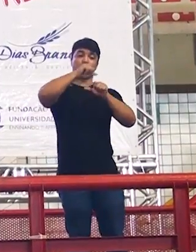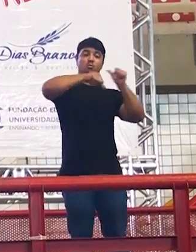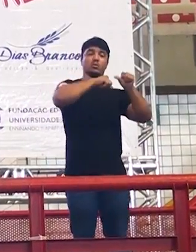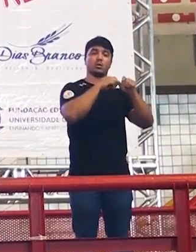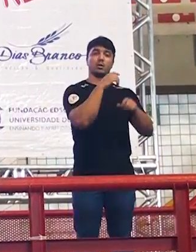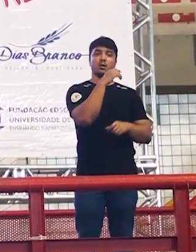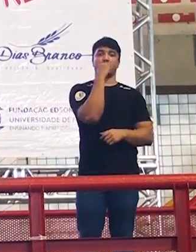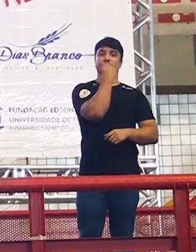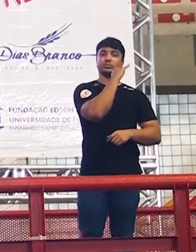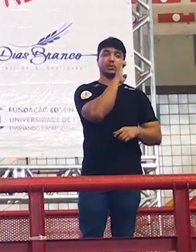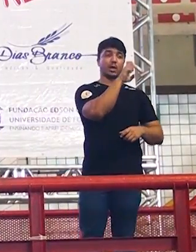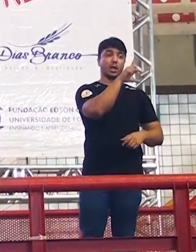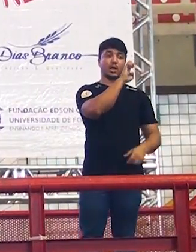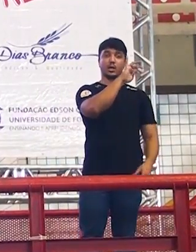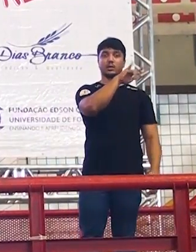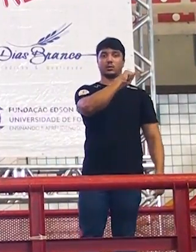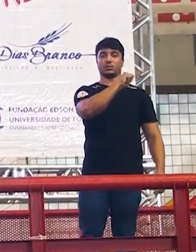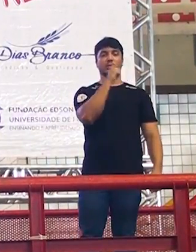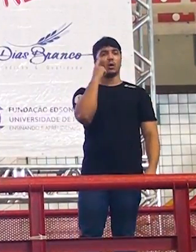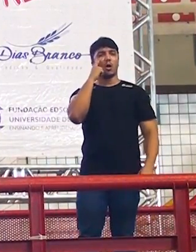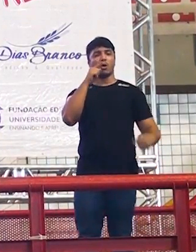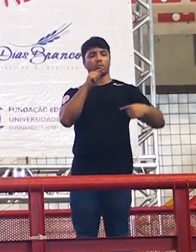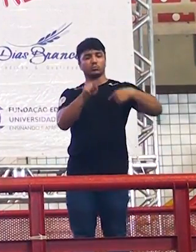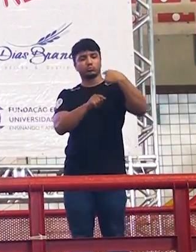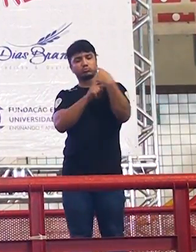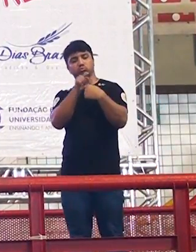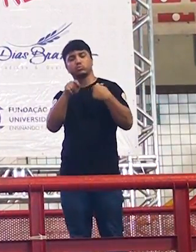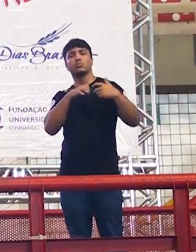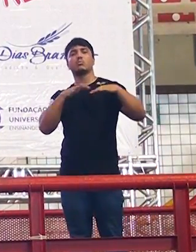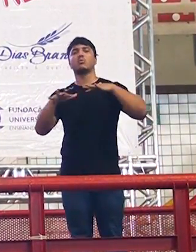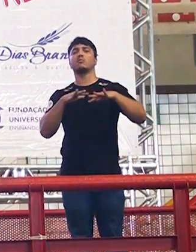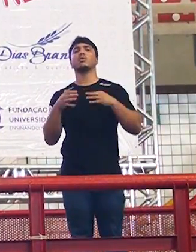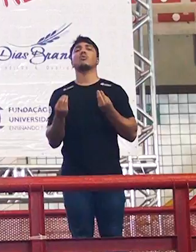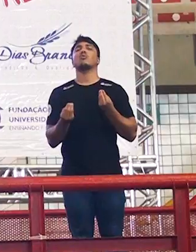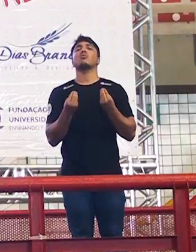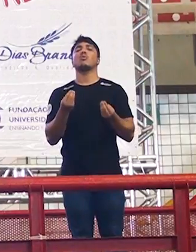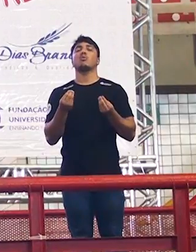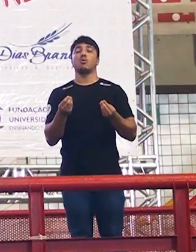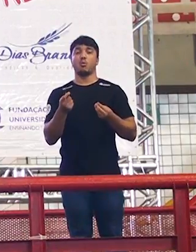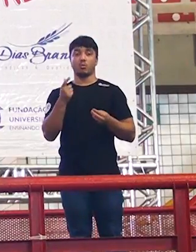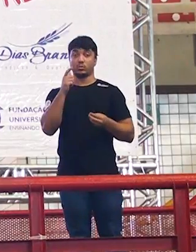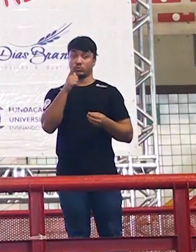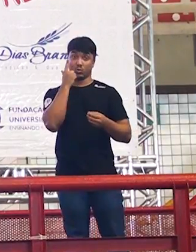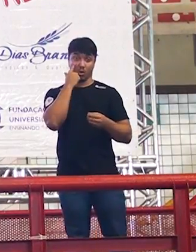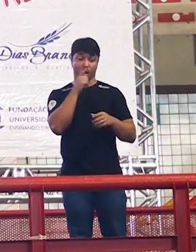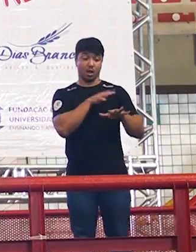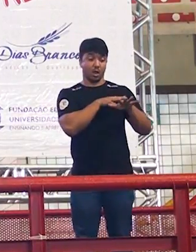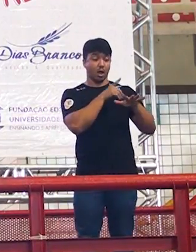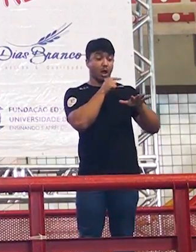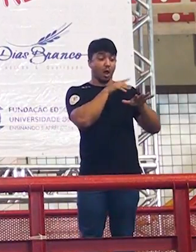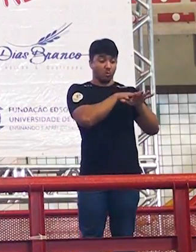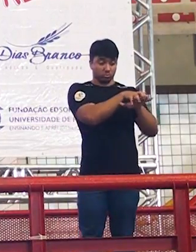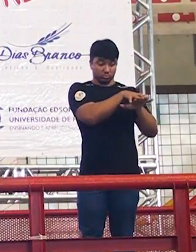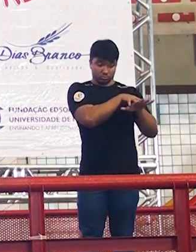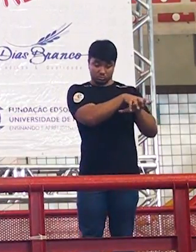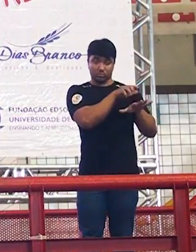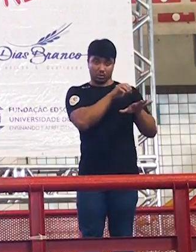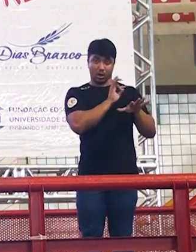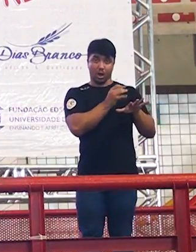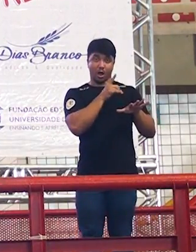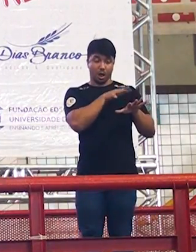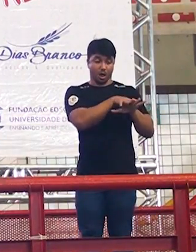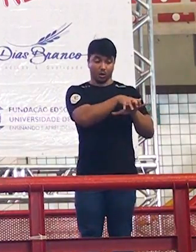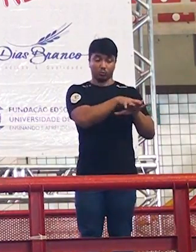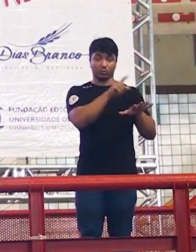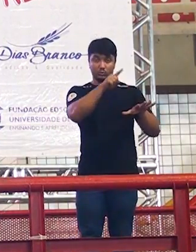diferença é que quem faz essa turbina movimentar-se na hidrelétrica é a queda d'água. Na termoelétrica, o que é que